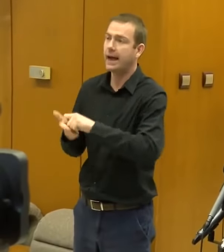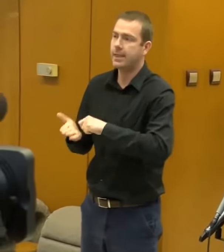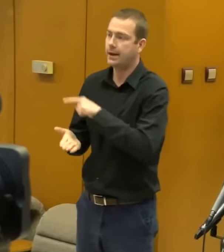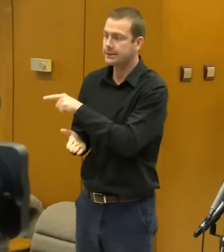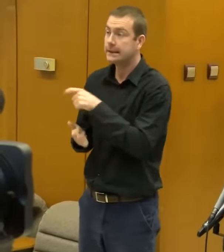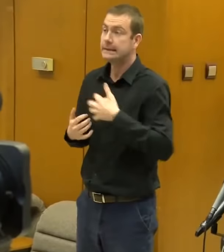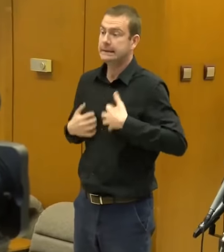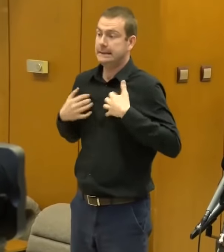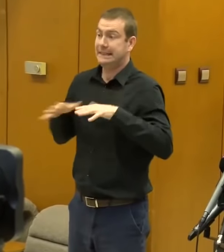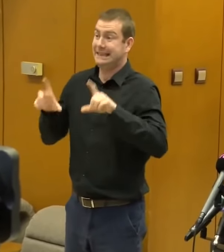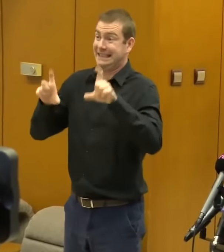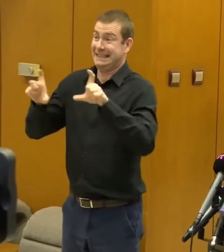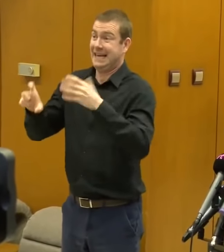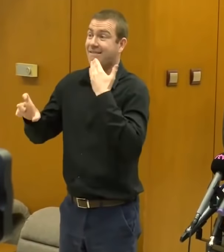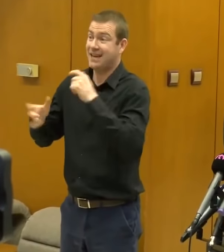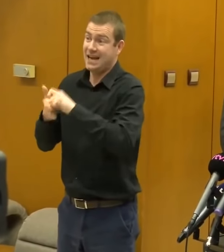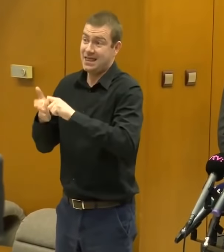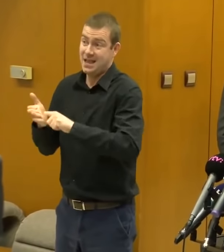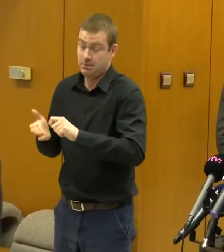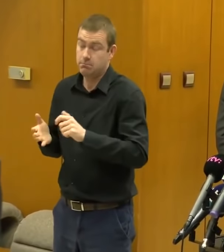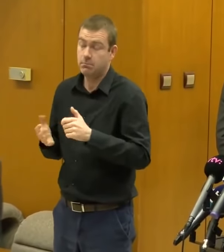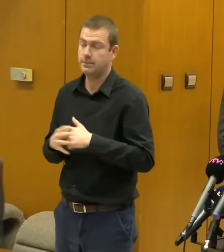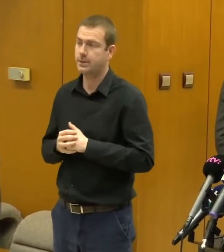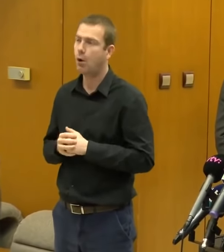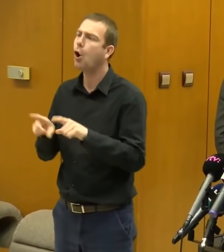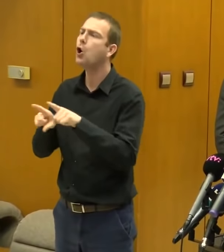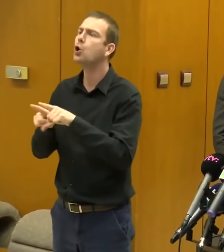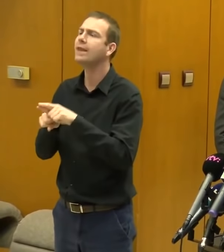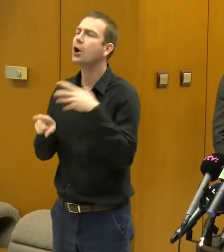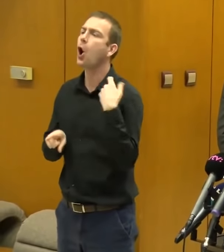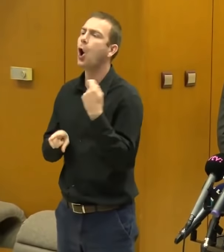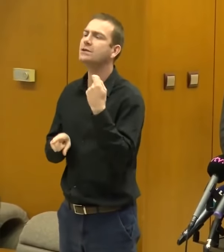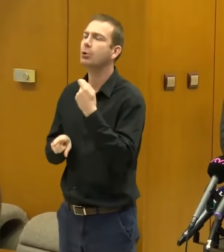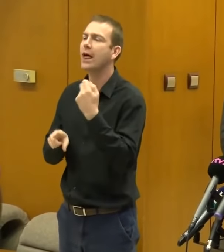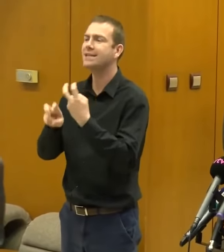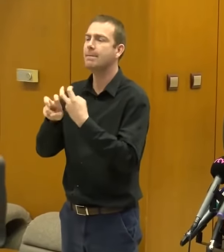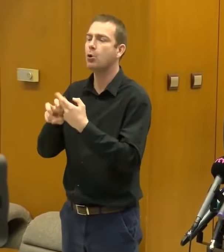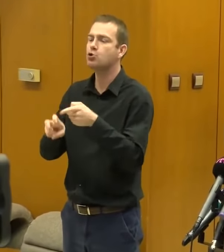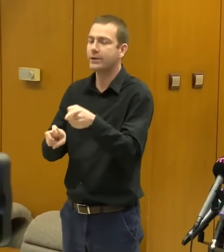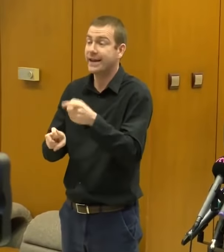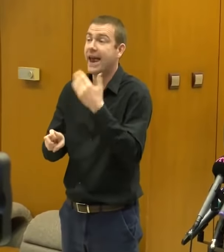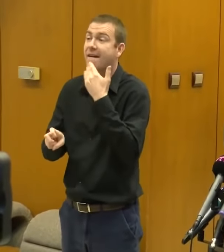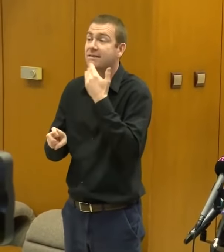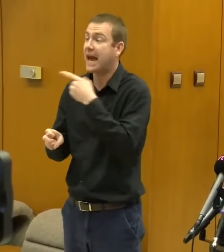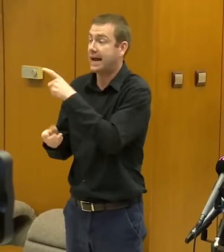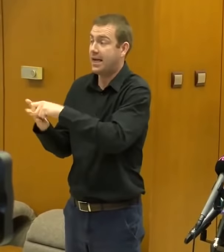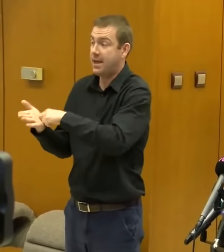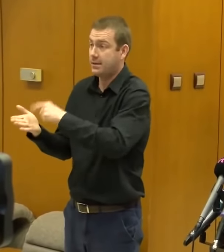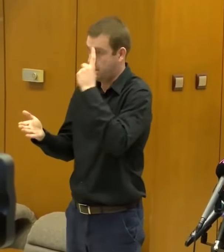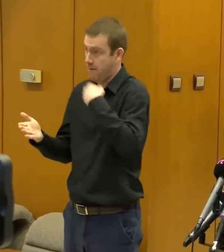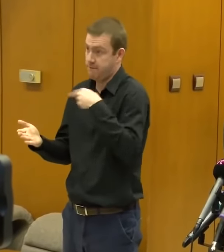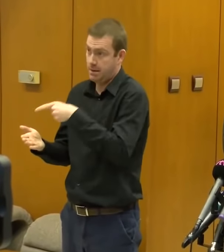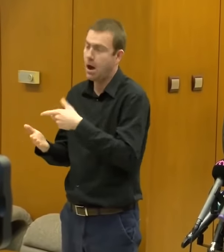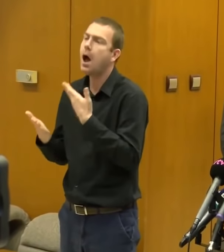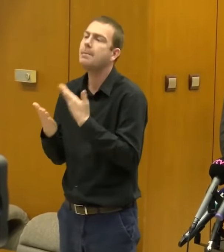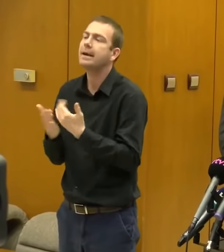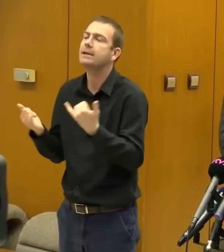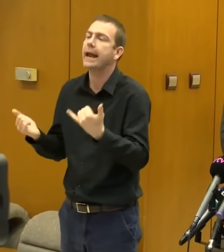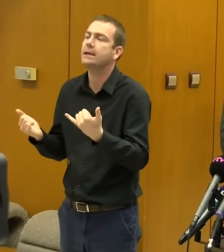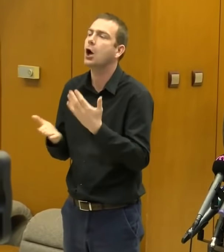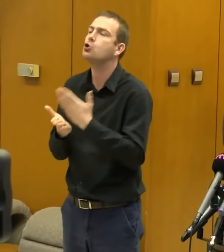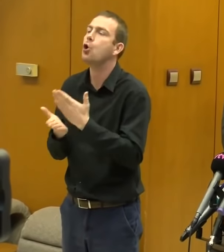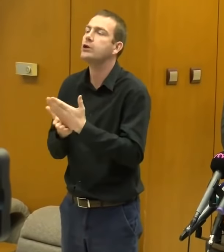tejto epidémie a samozrejme neskôr aj znížiť hospodárske škody. Čiže preto my sme sa konečne dali dokopy a budeme v tomto